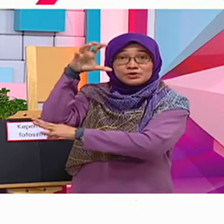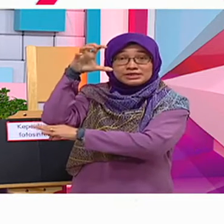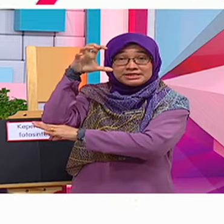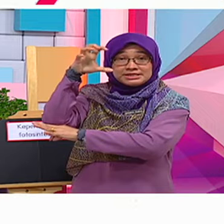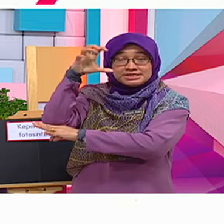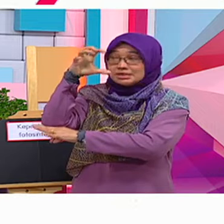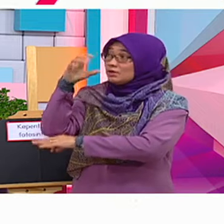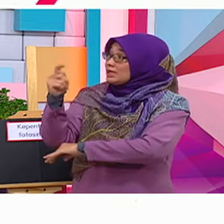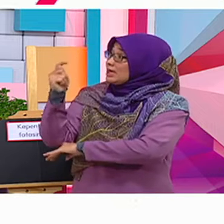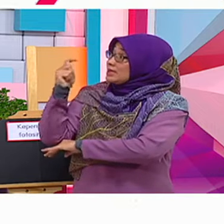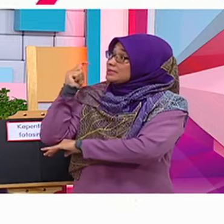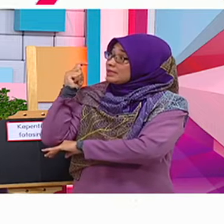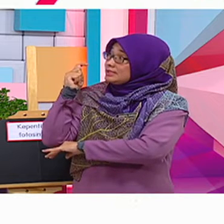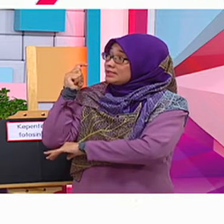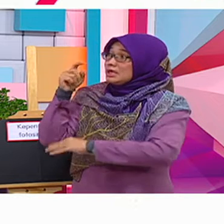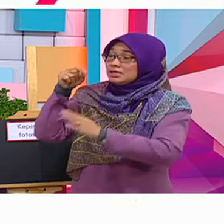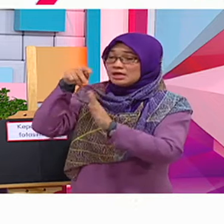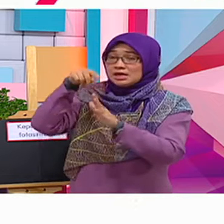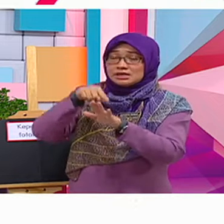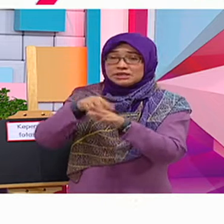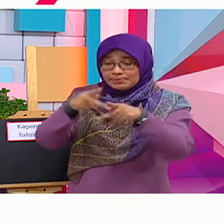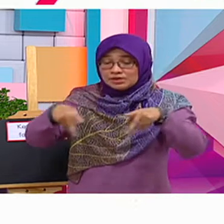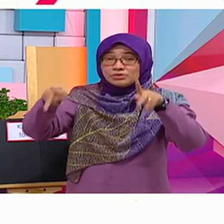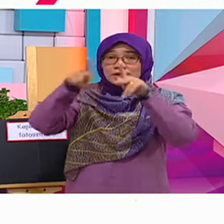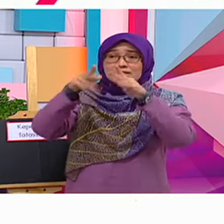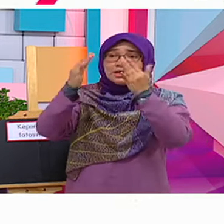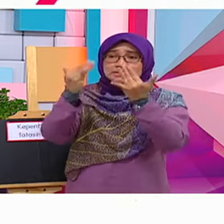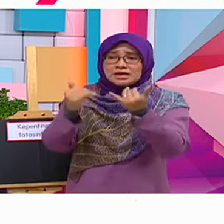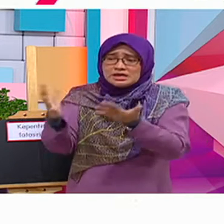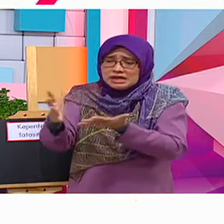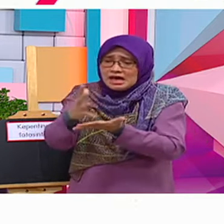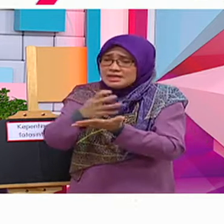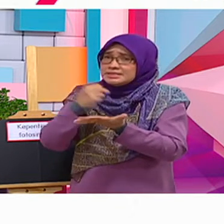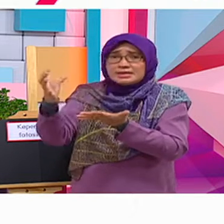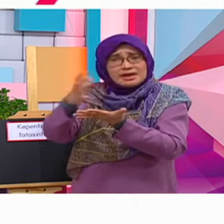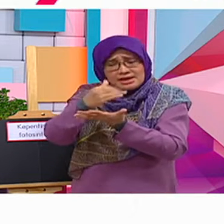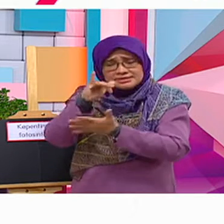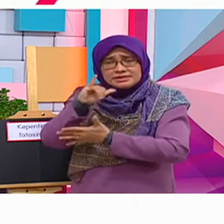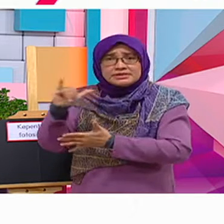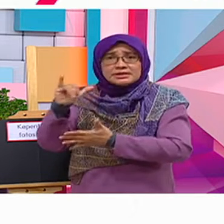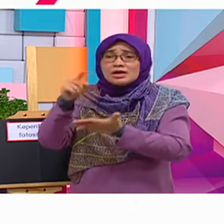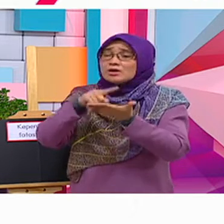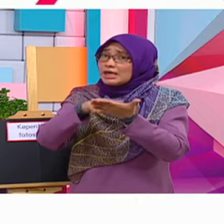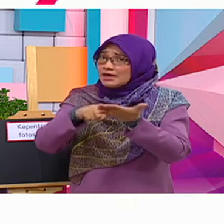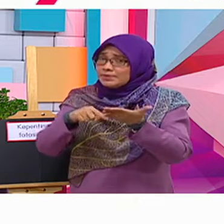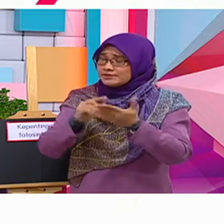fotosintesis Oke tadi yang diperlukan sekarang yang hasil-hasilnya hai oke apel